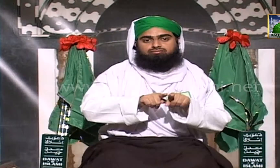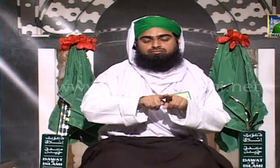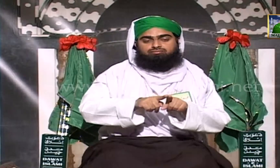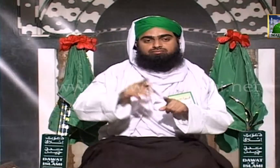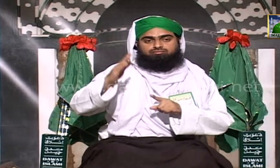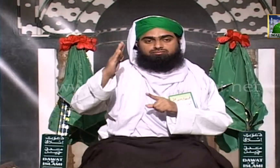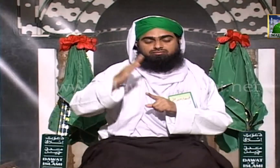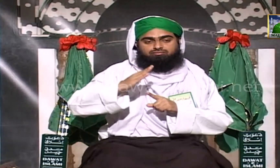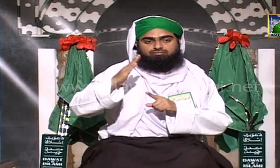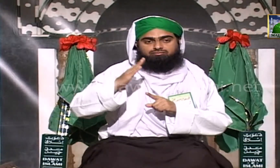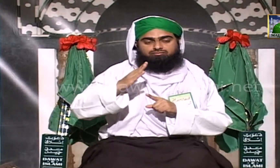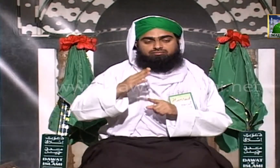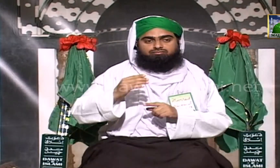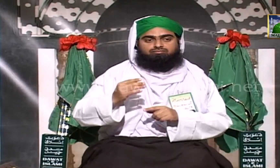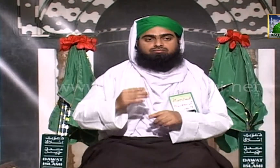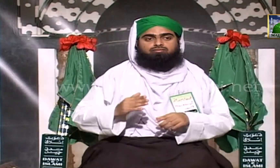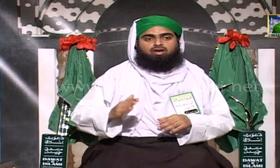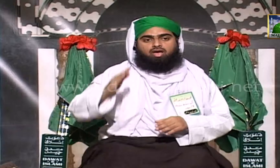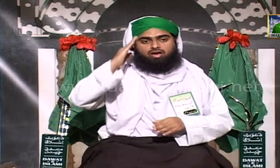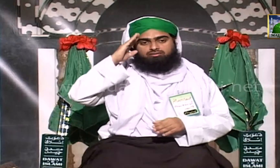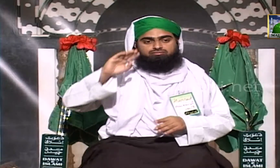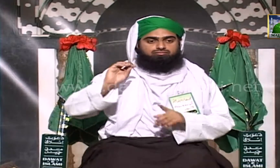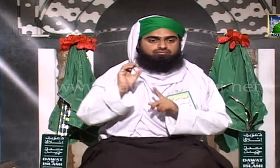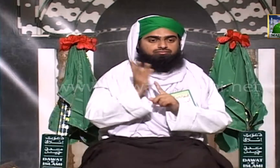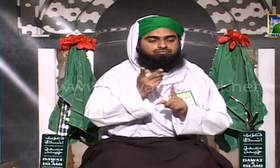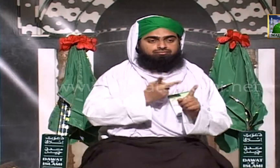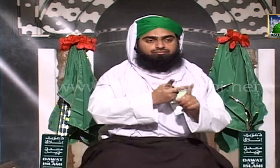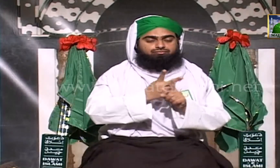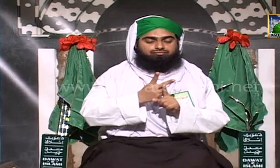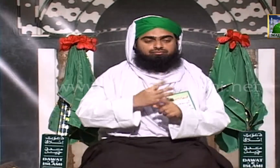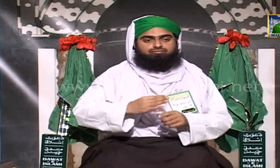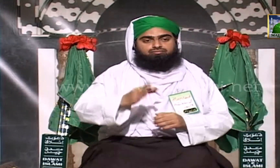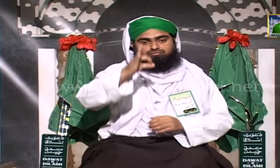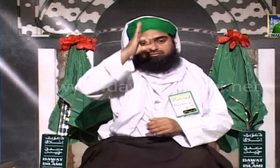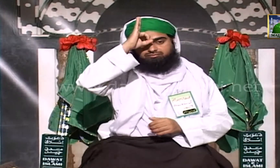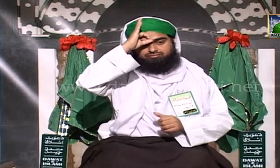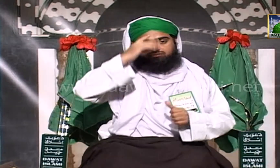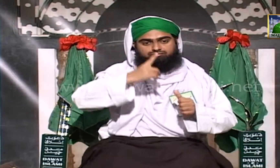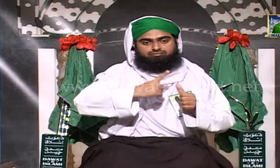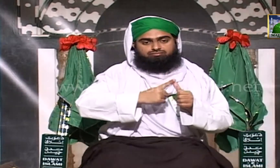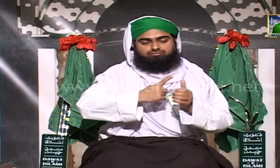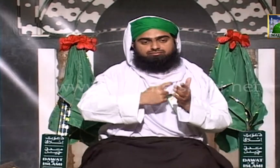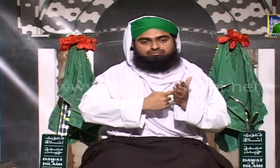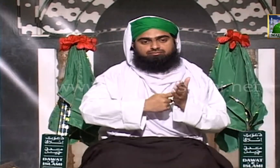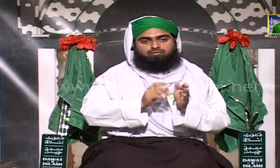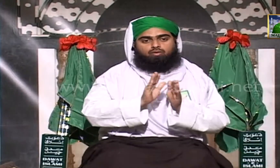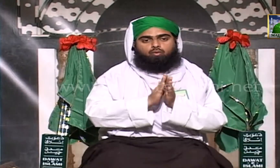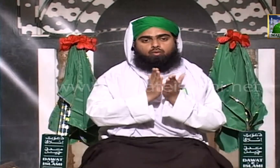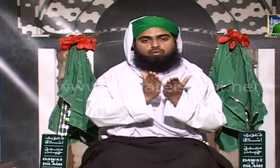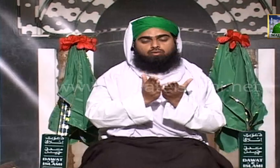رسالت مجدد دین و ملت مولانا شاہ احمد رضا خان علیہ رحمت الرحمان اپنے شورۂ آفاق ترجمہ